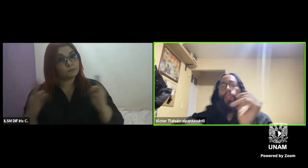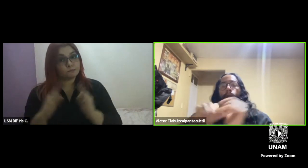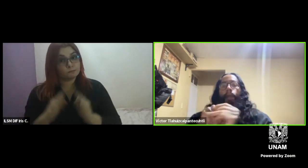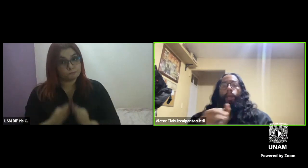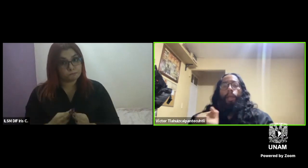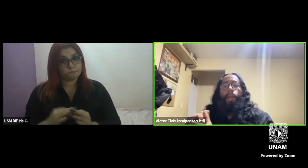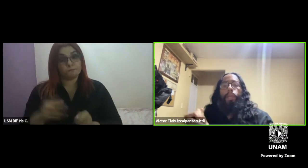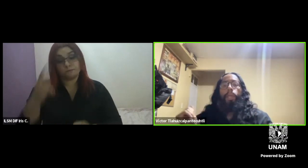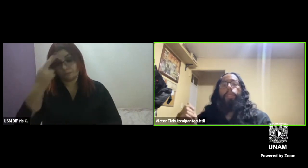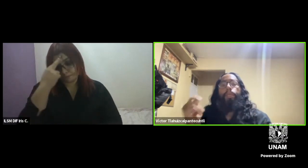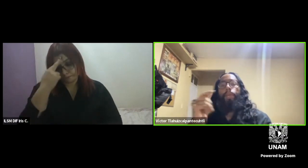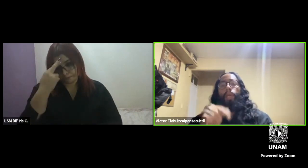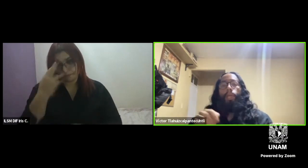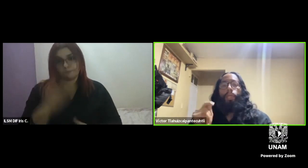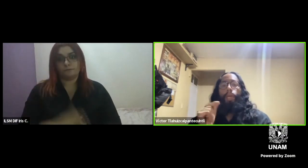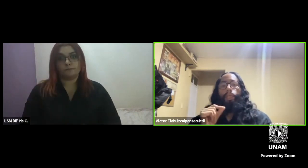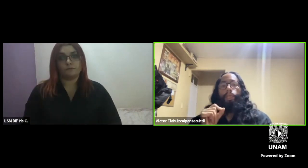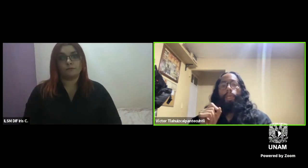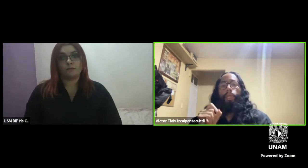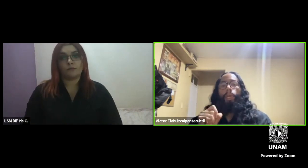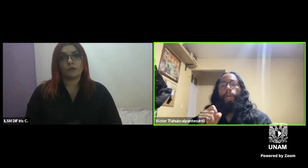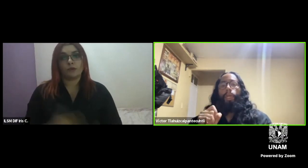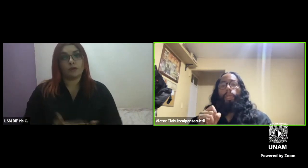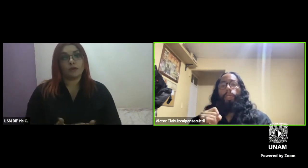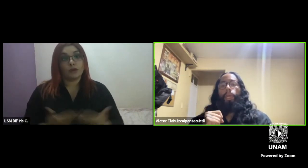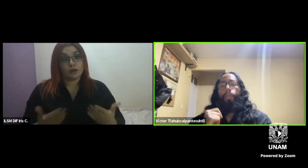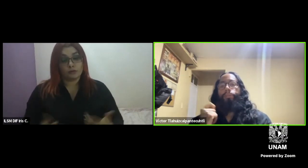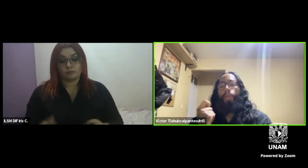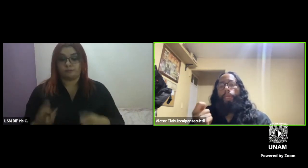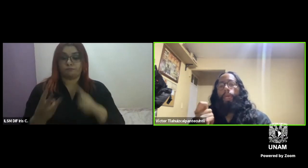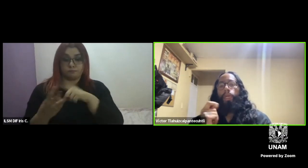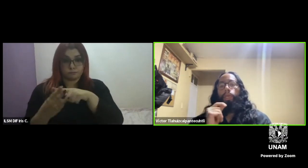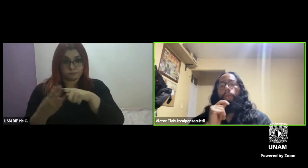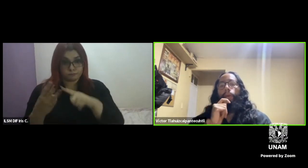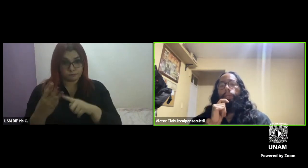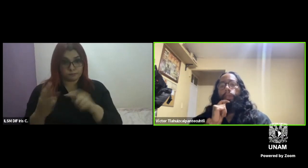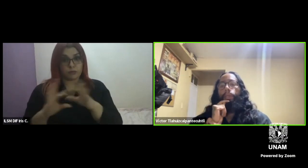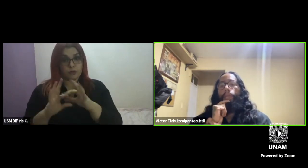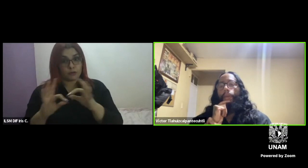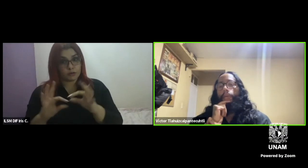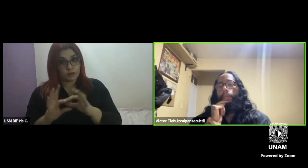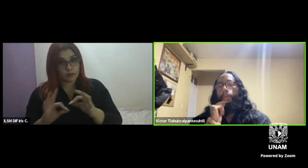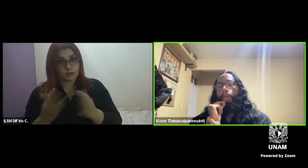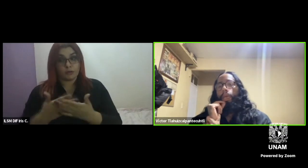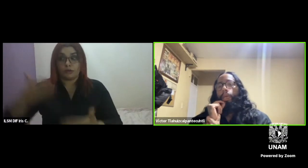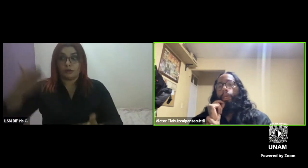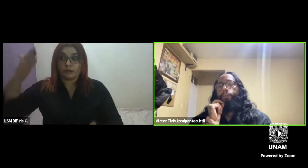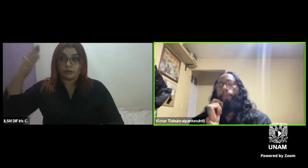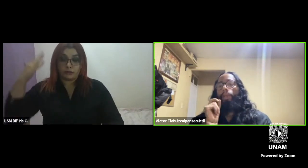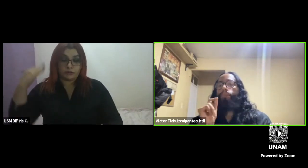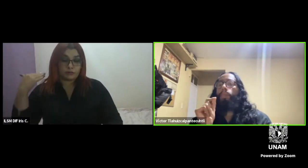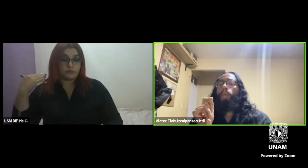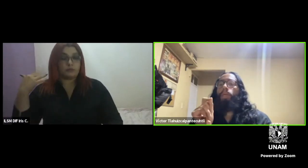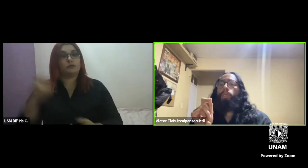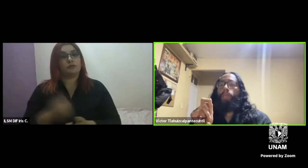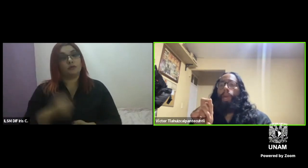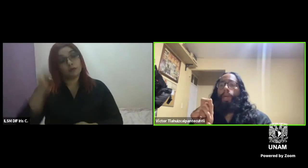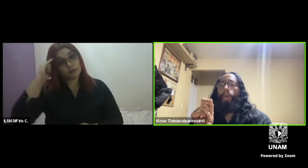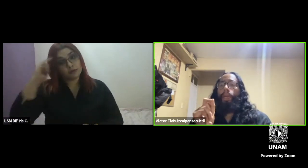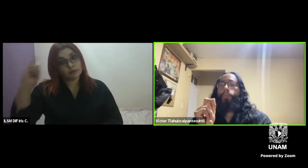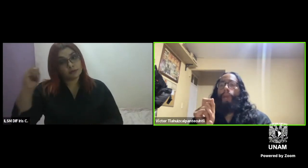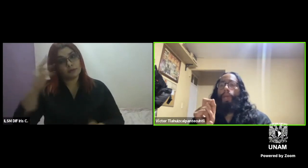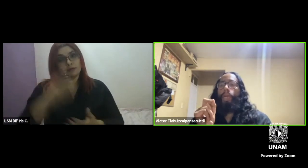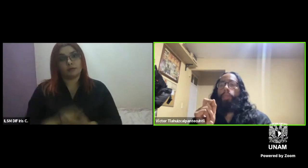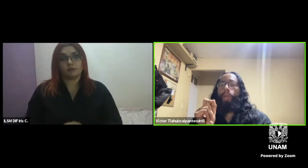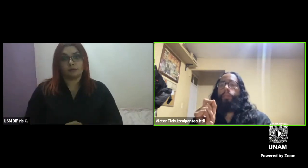cuenta. Teniendo en cuenta estas tres características más las de las lógicas coloniales, podríamos